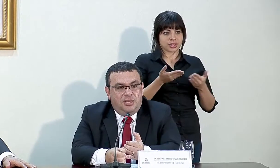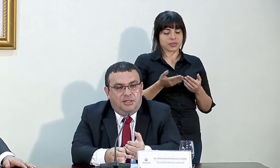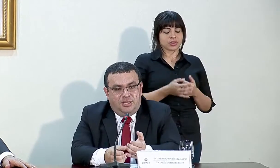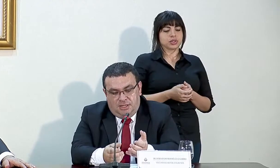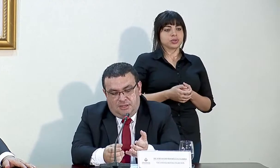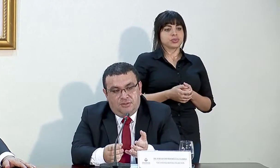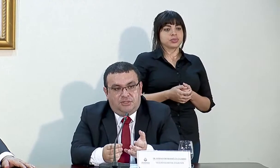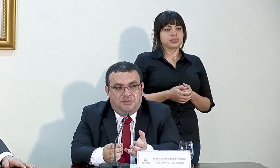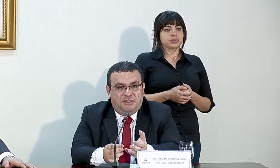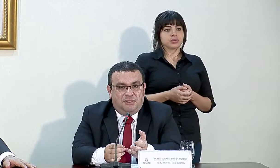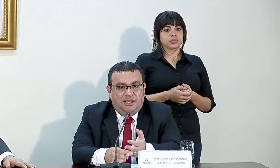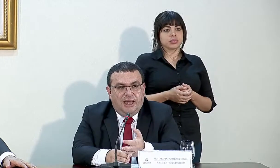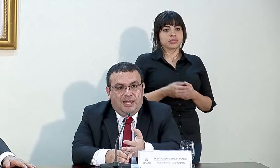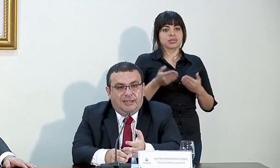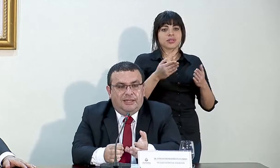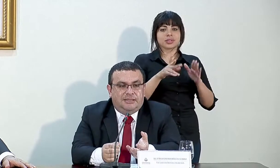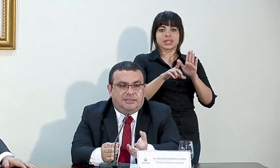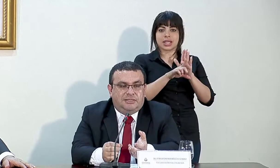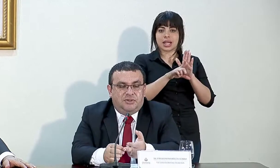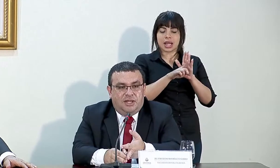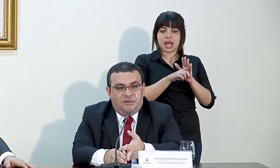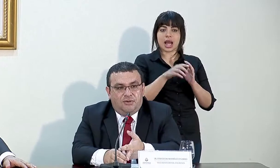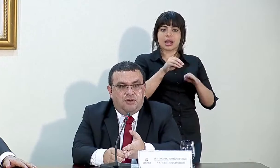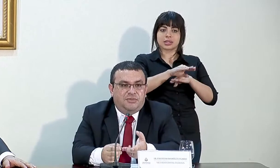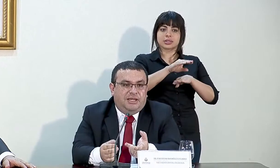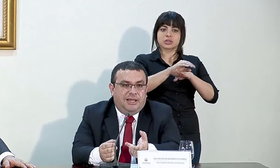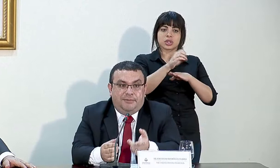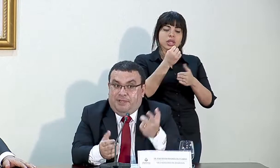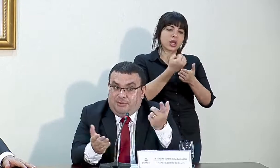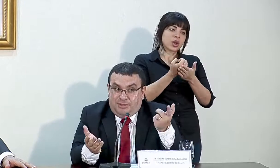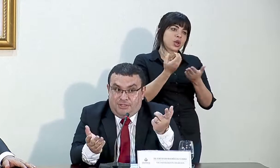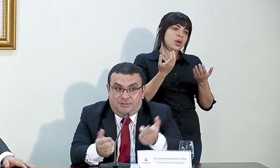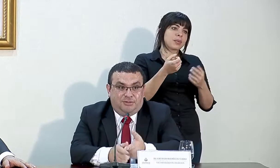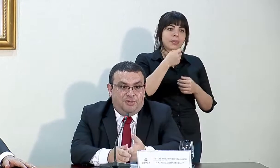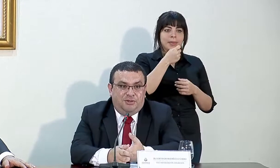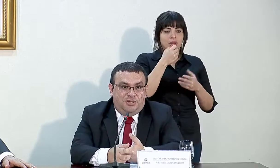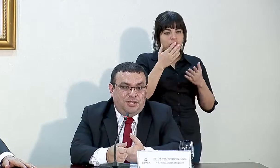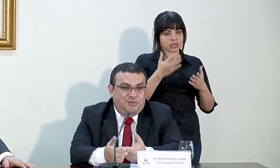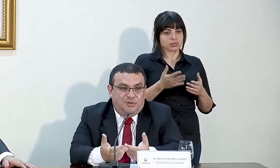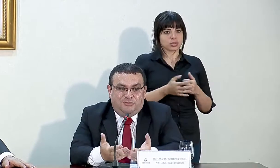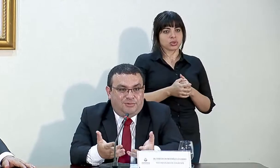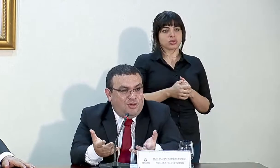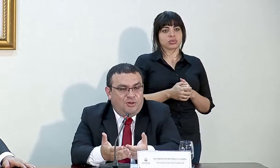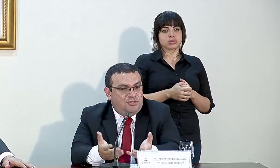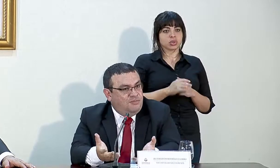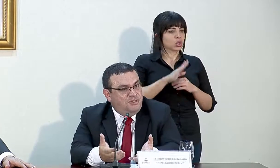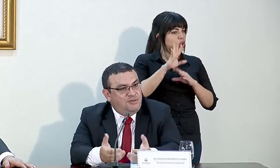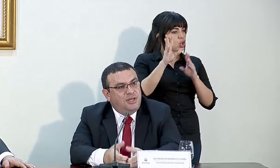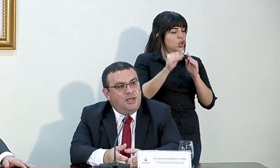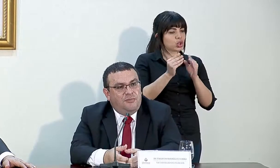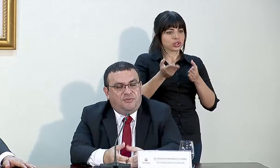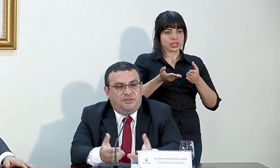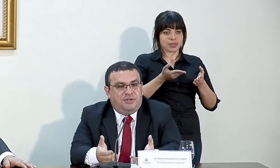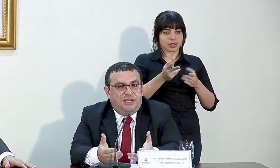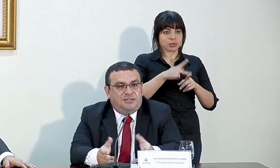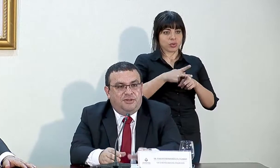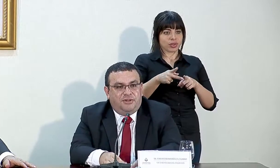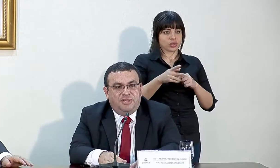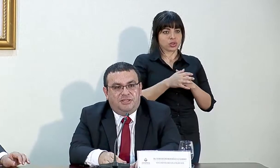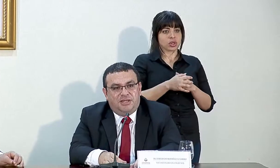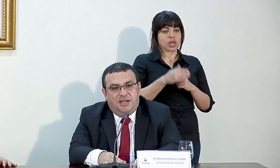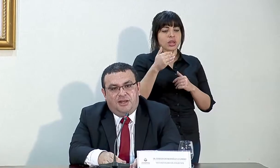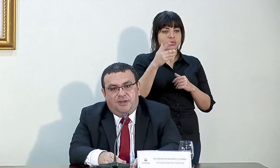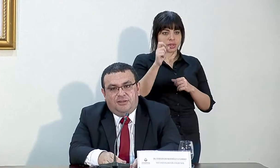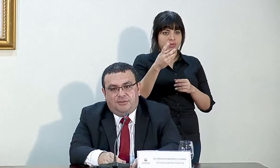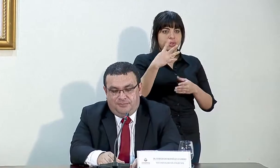servicio, servicios legales, asesoría económica, periodismo, todos los servicios profesionales